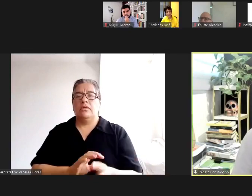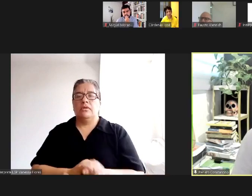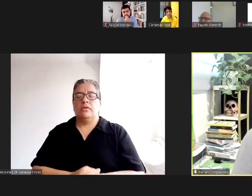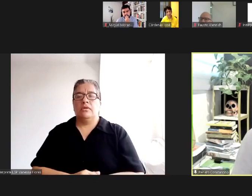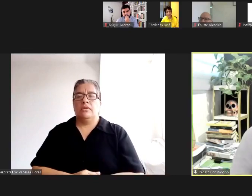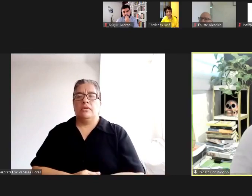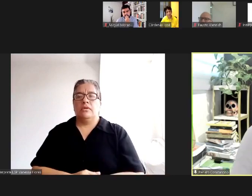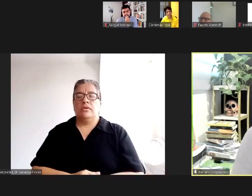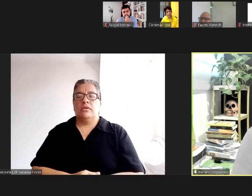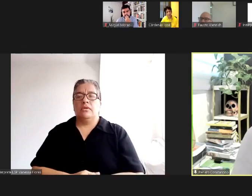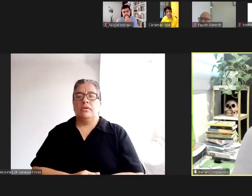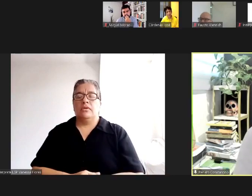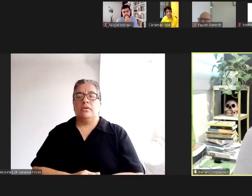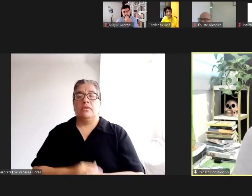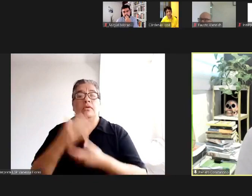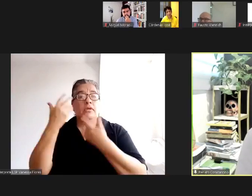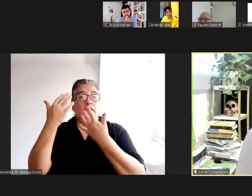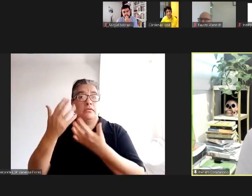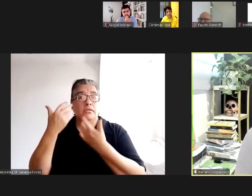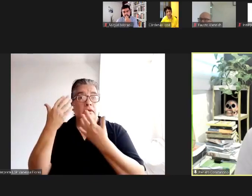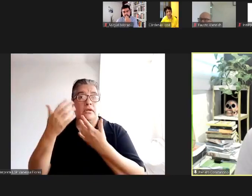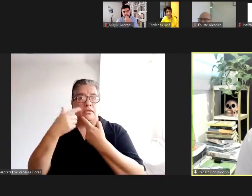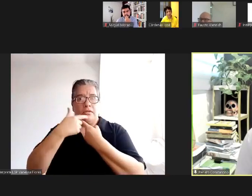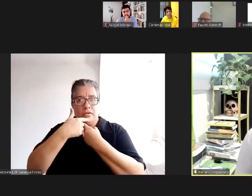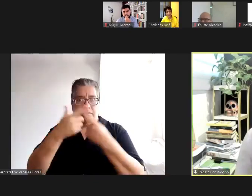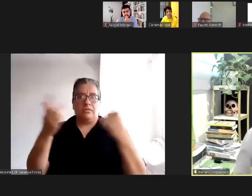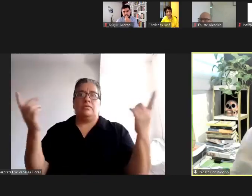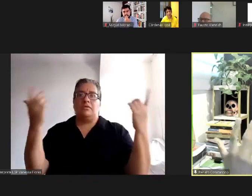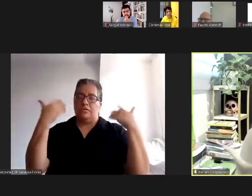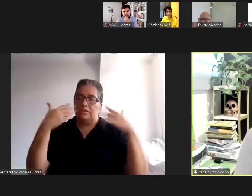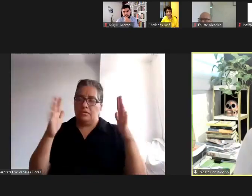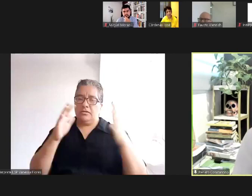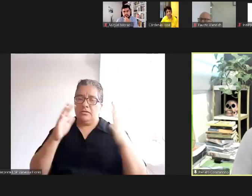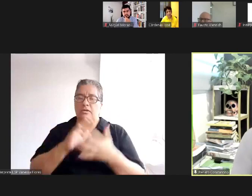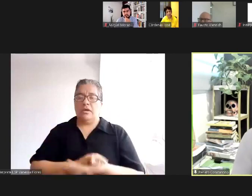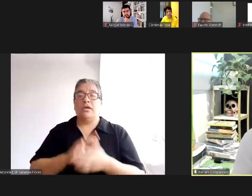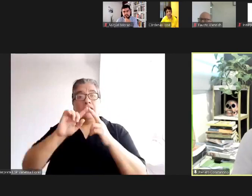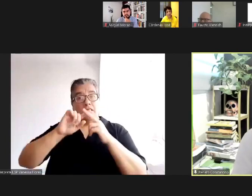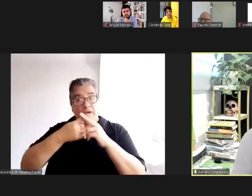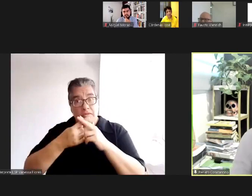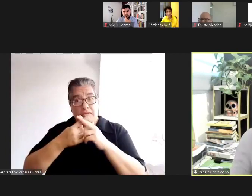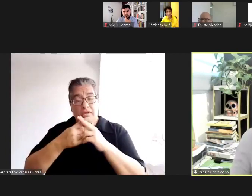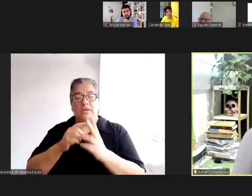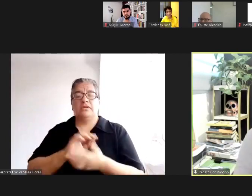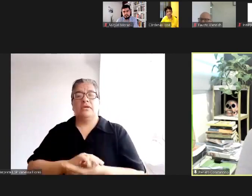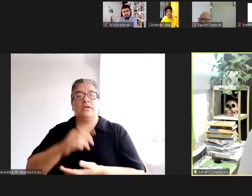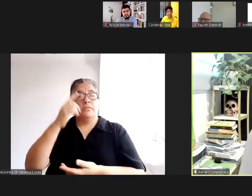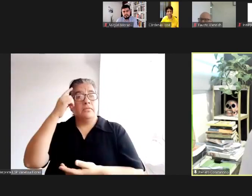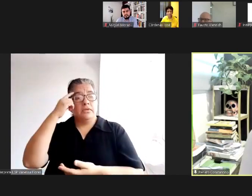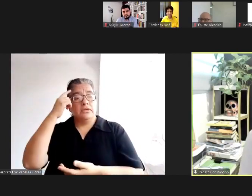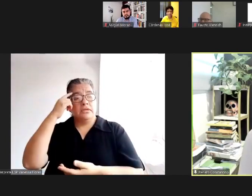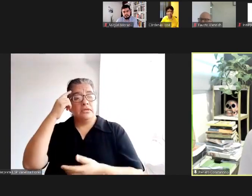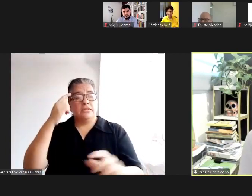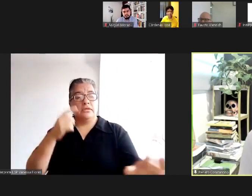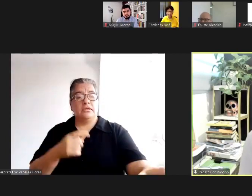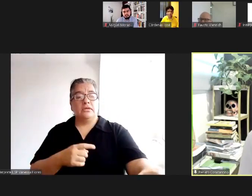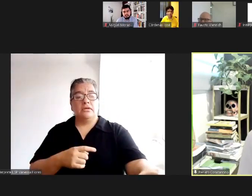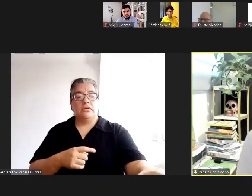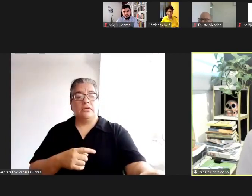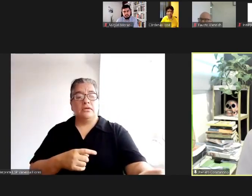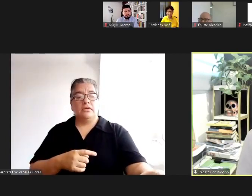al Ejecutivo esperando la promulgación, justamente. Allí ya comienza a pensarse de una manera mucho más amplia y ya no solo